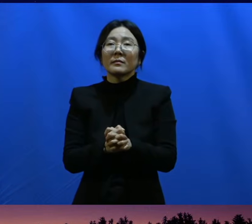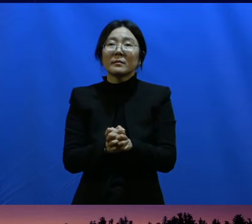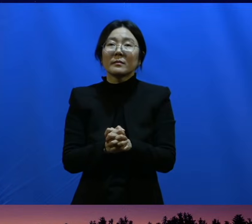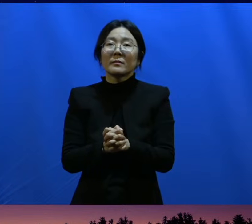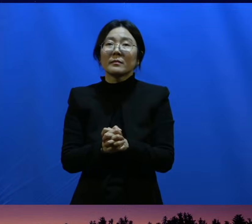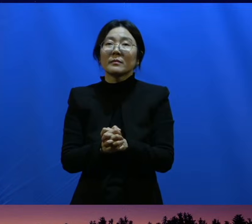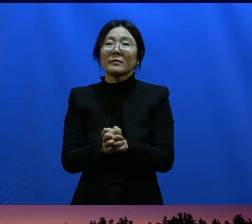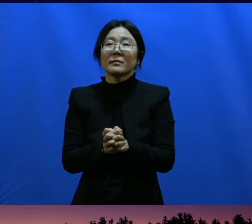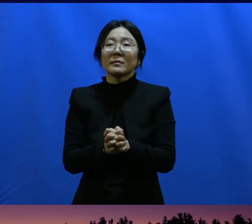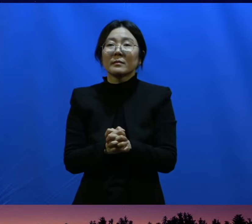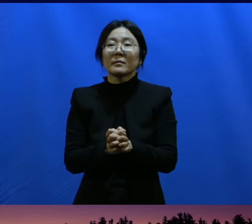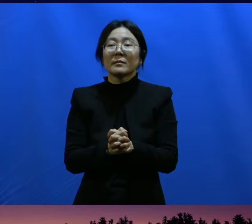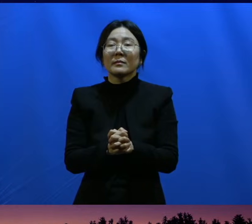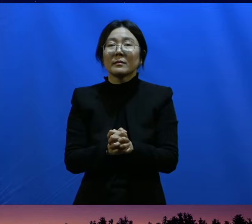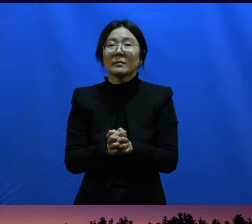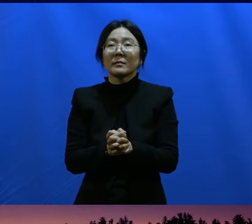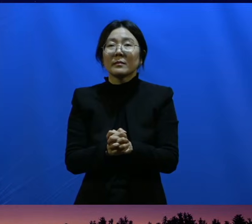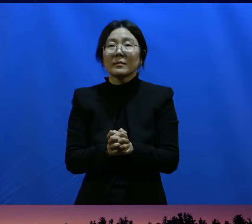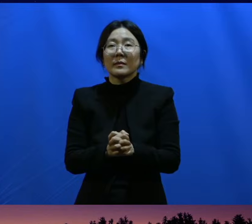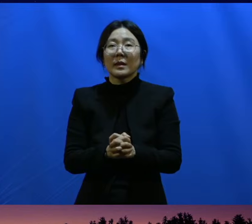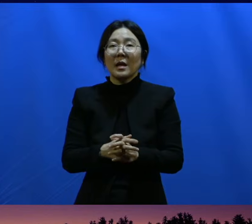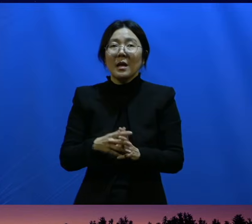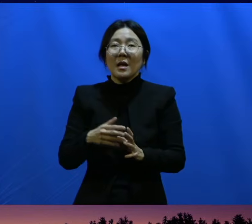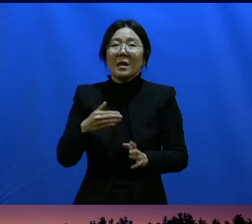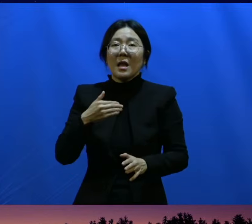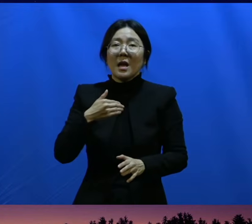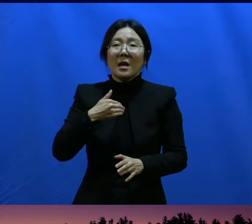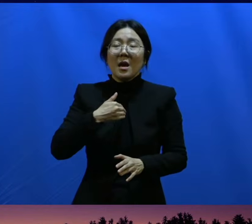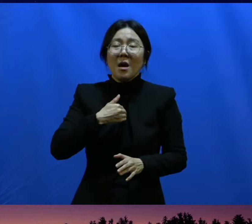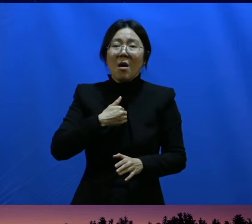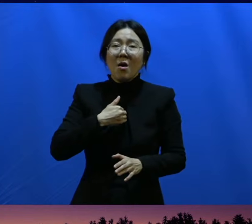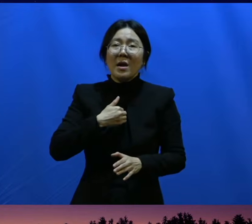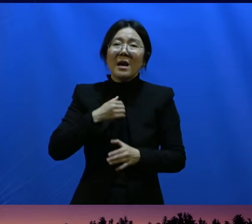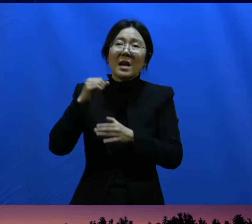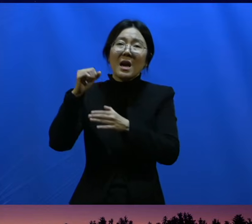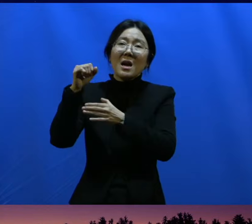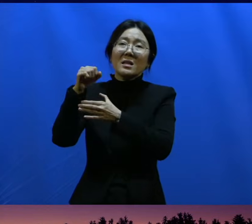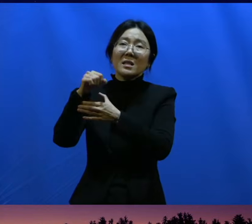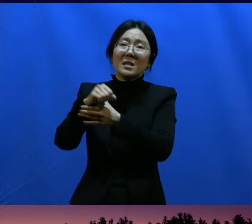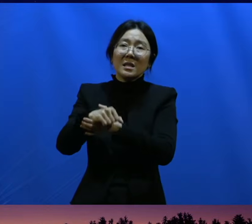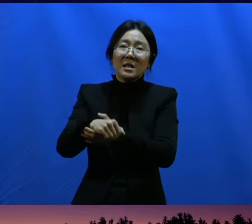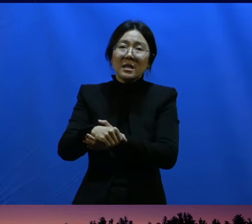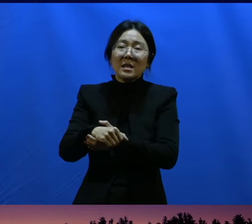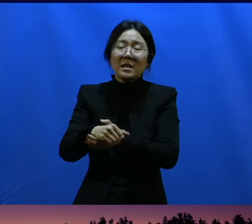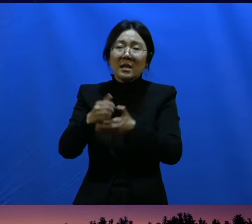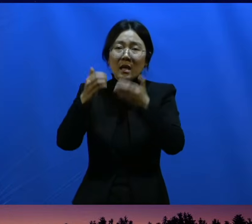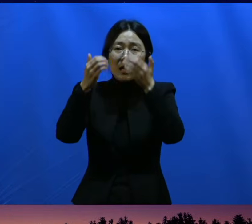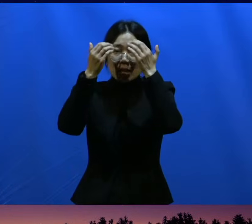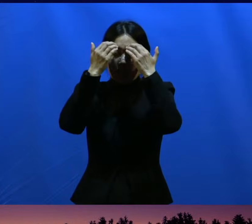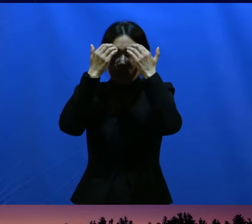내게 허락하신 시련을 통해 나의 믿음 더욱 강하게 하소서. 허락하신